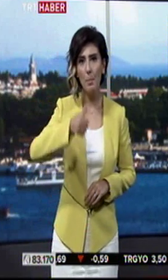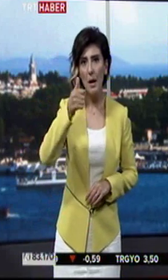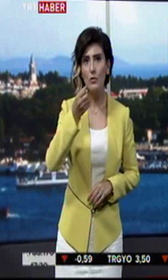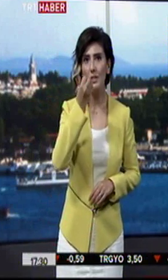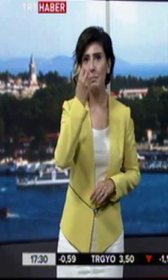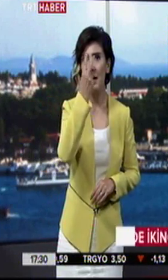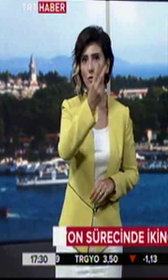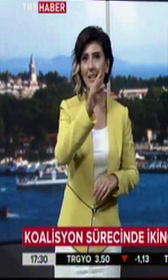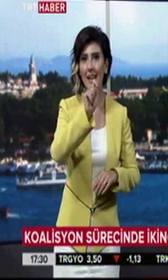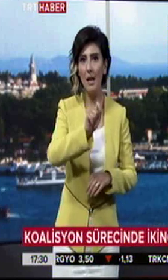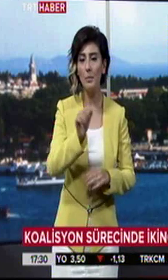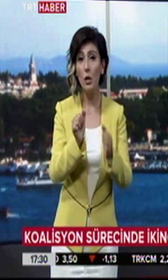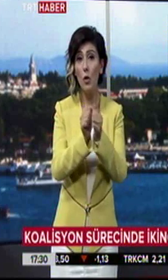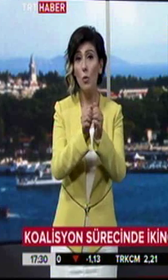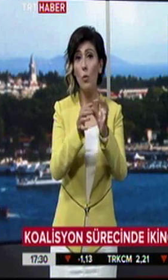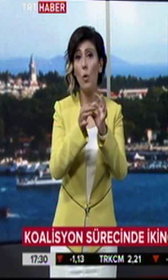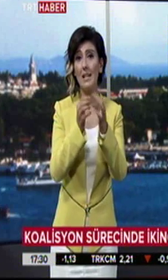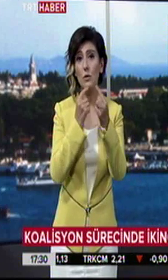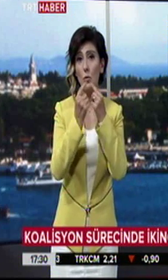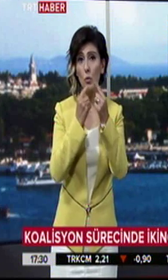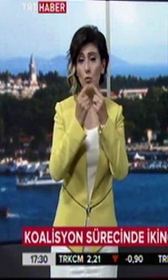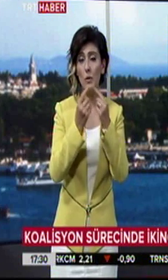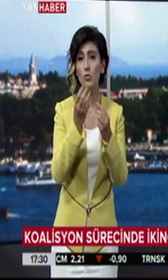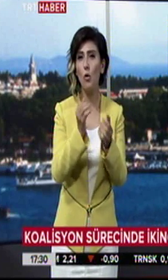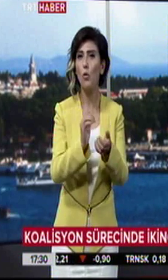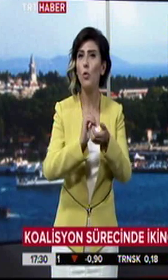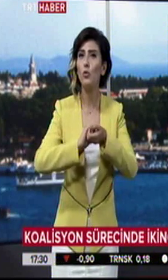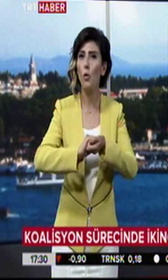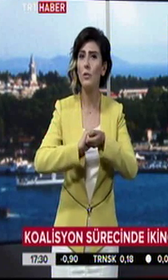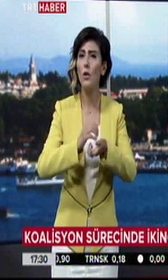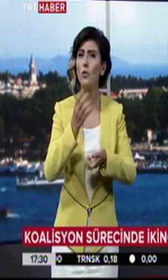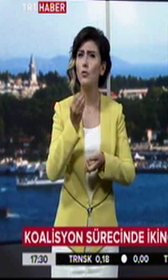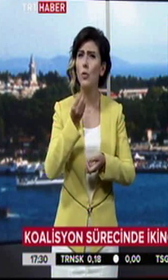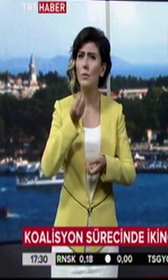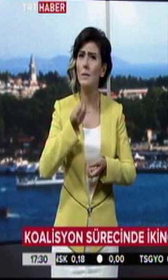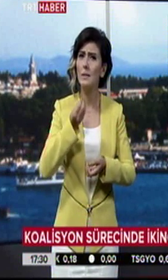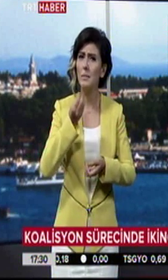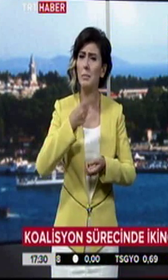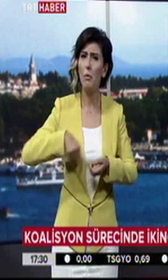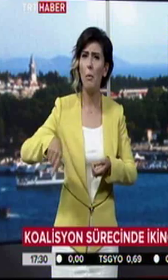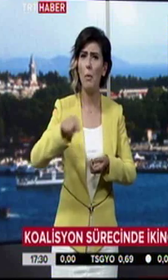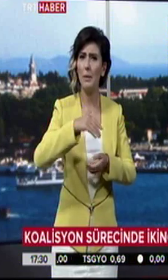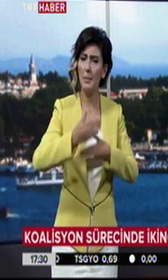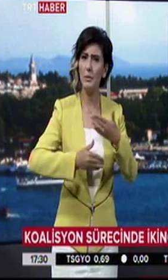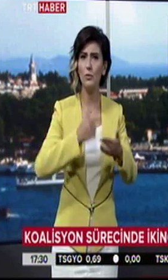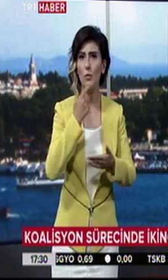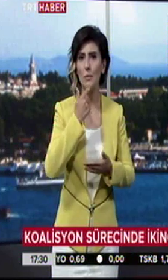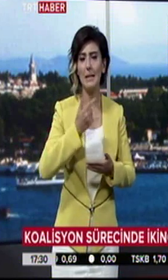Başkanı Devlet Bahçeli ile yaptığı koalisyon görüşmesini çok dostane ve samimi bir ortamda geçti sözleriyle